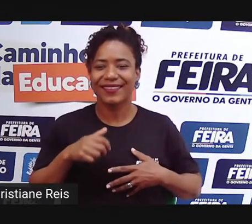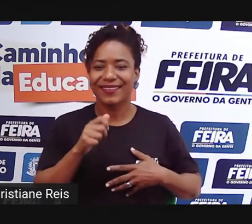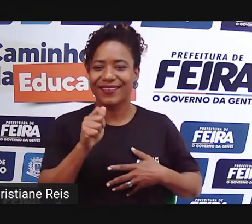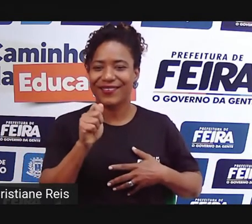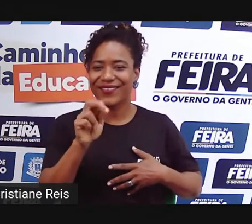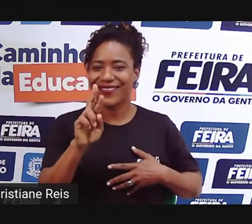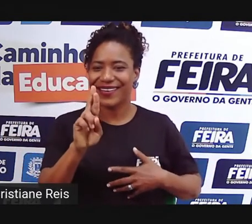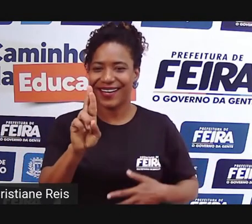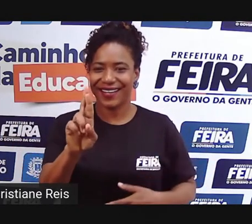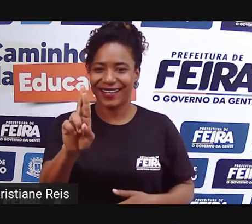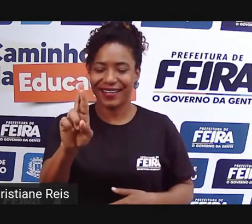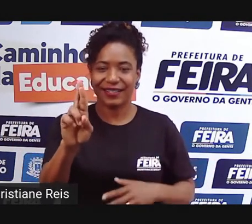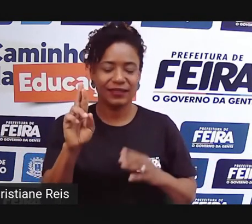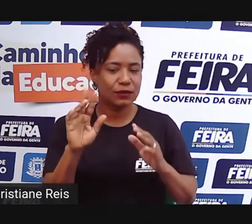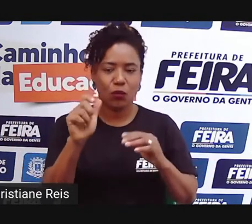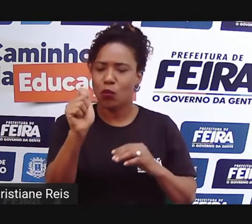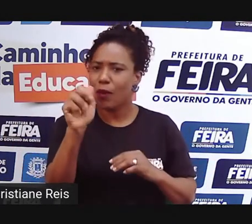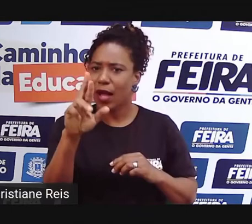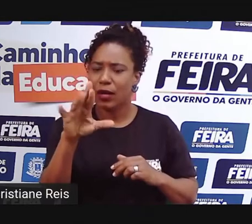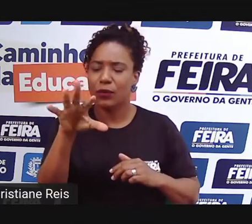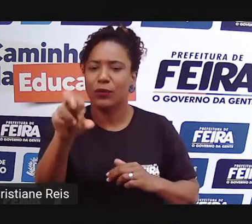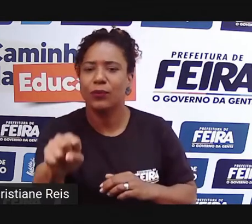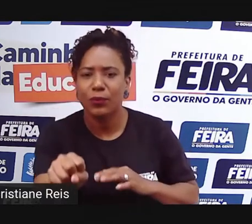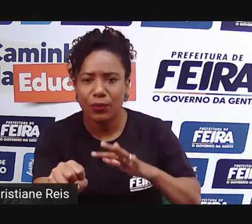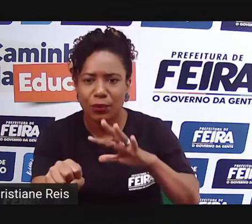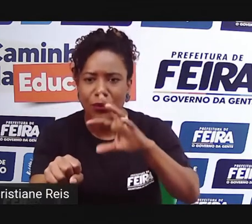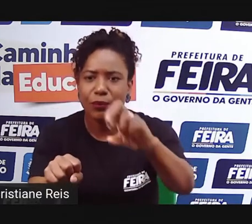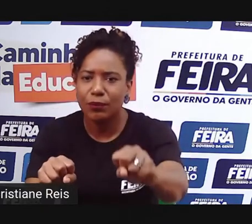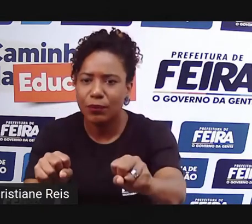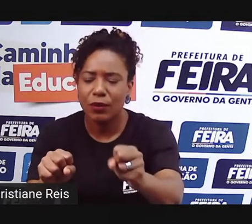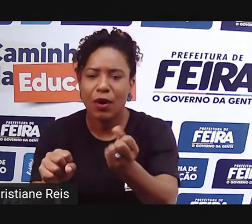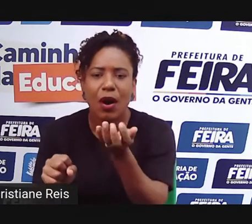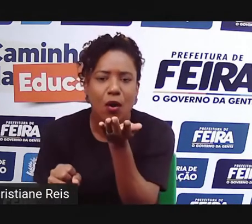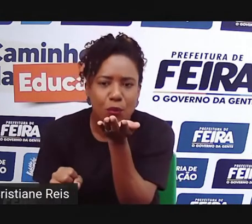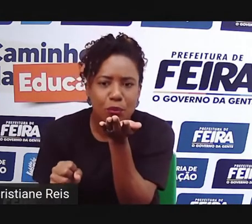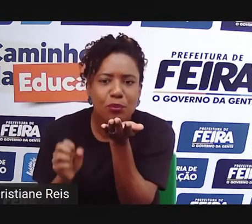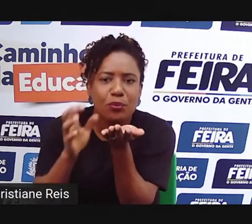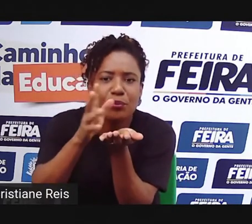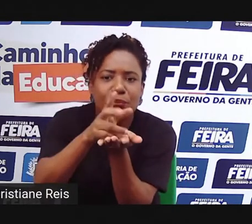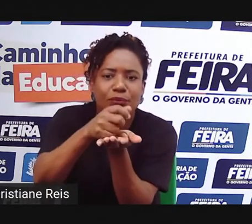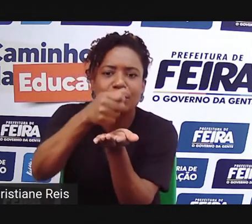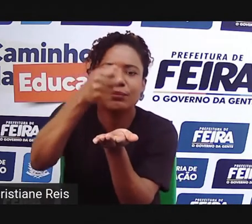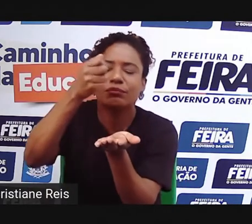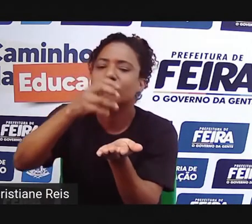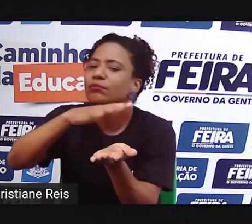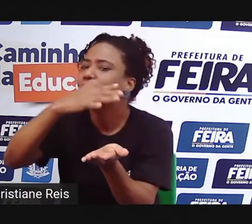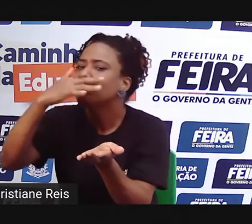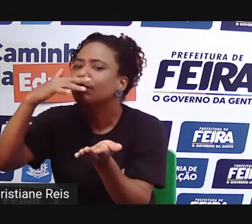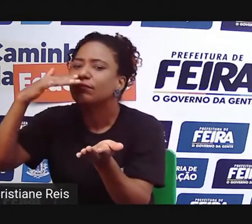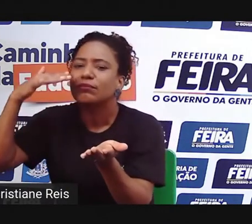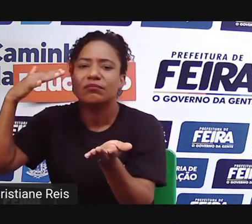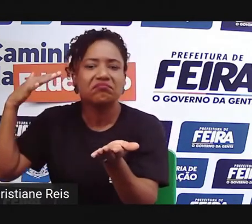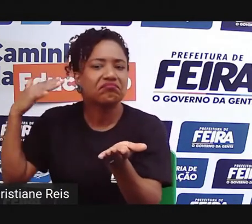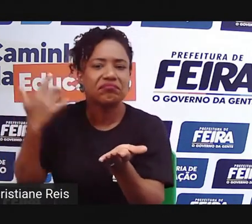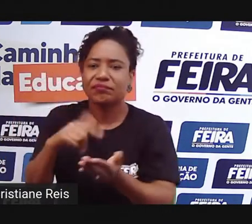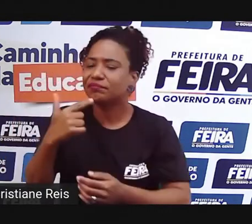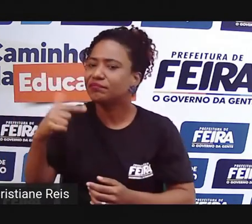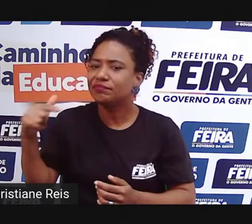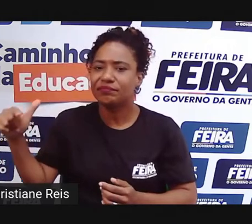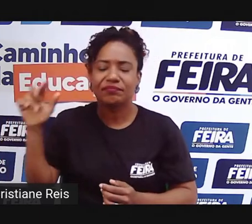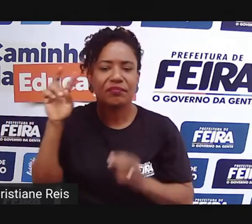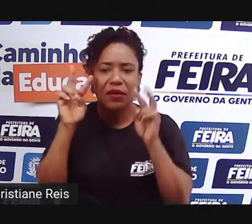gente não consegue tocar o ar. A gente não consegue sentir cheiro do ar. A gente não